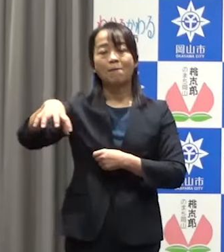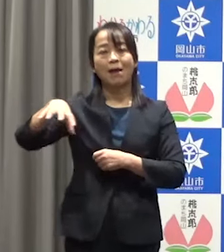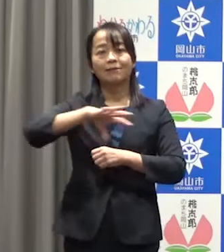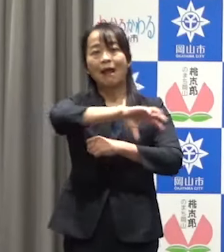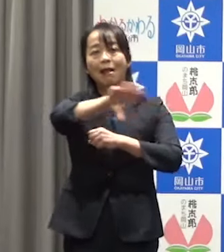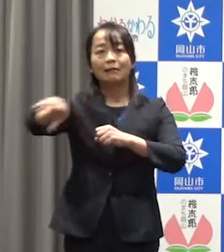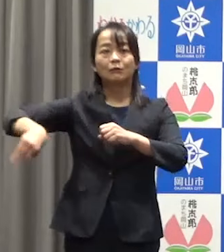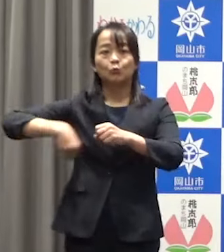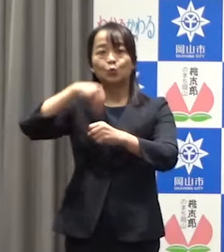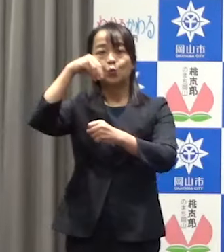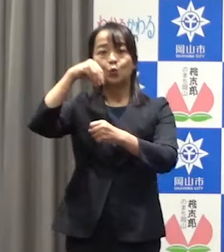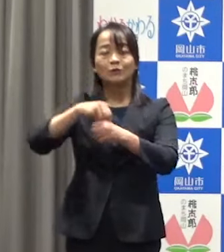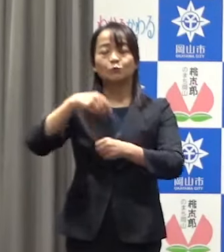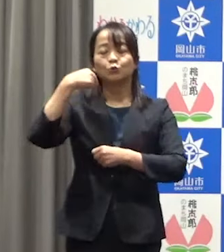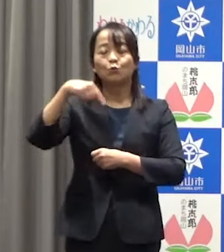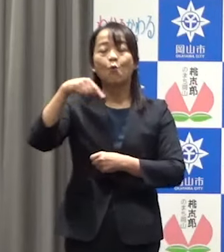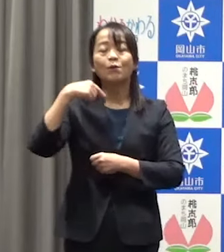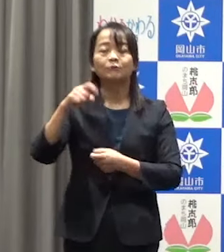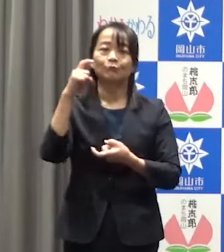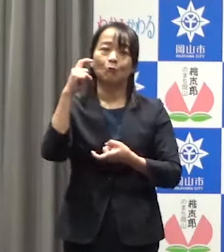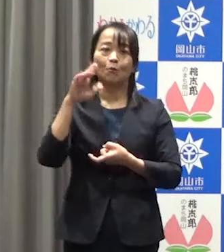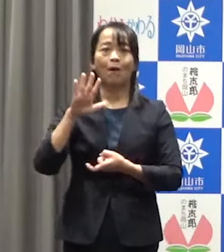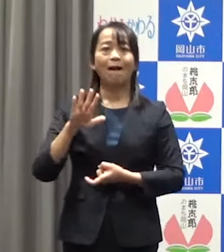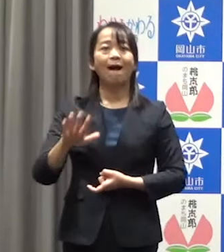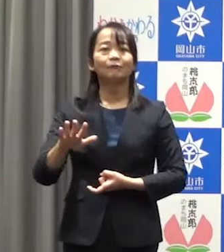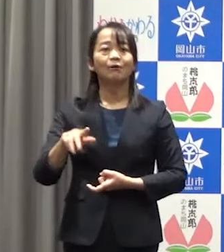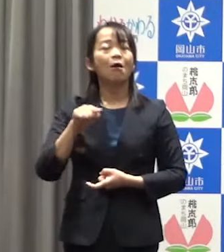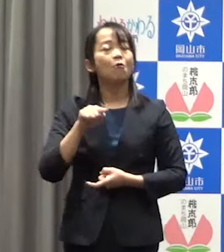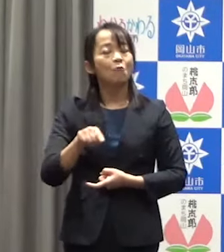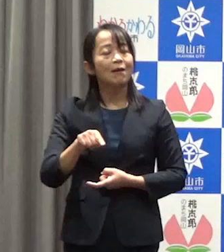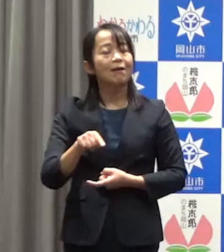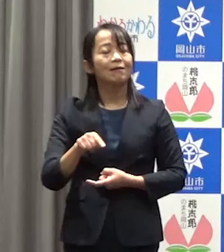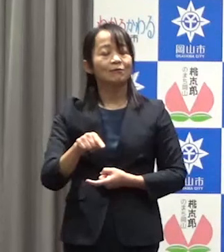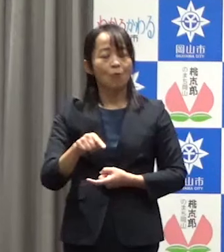ども、まあ同じ概念であります。